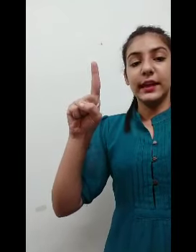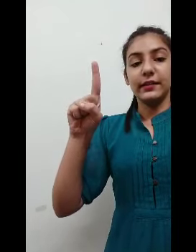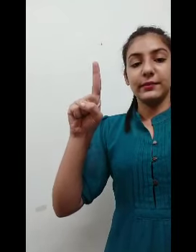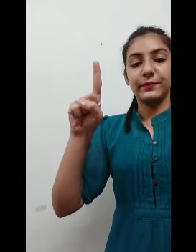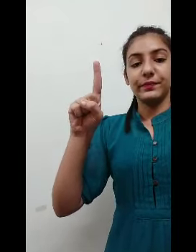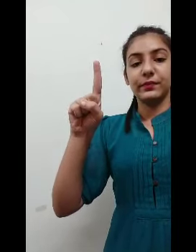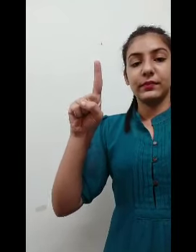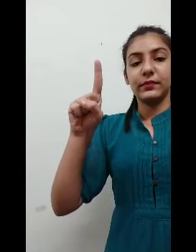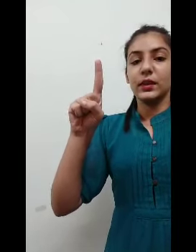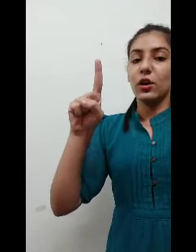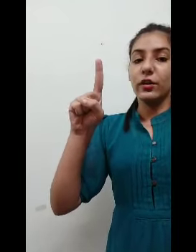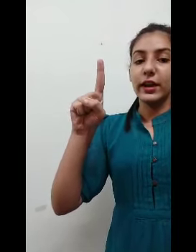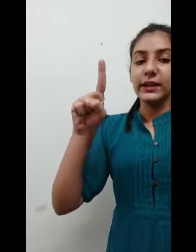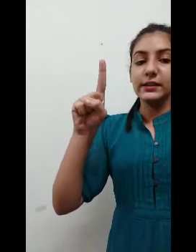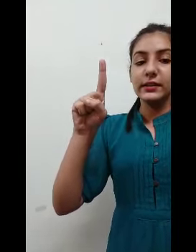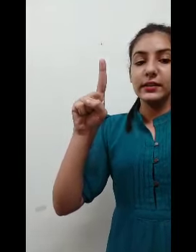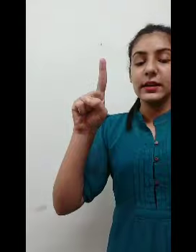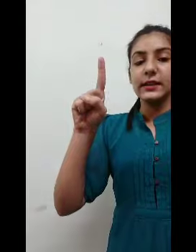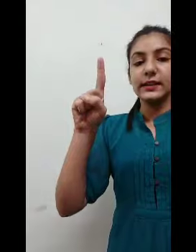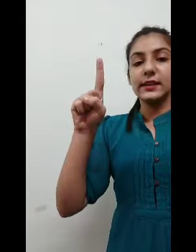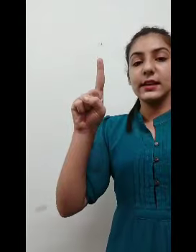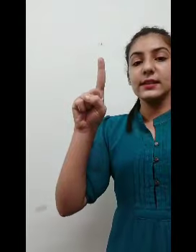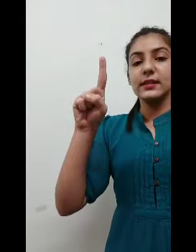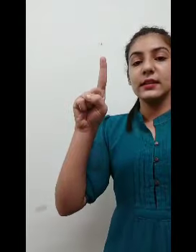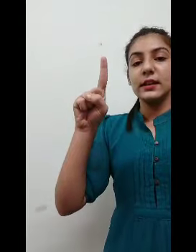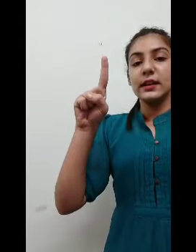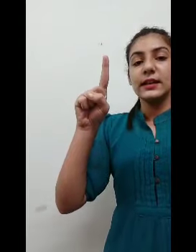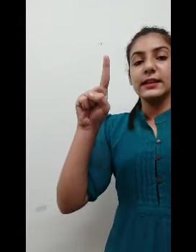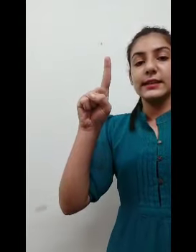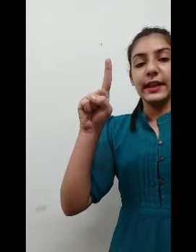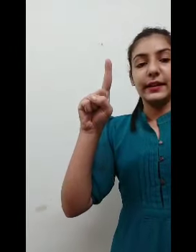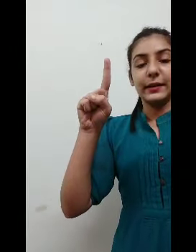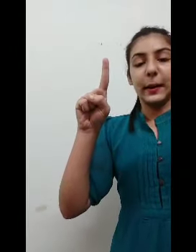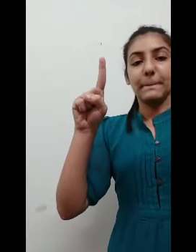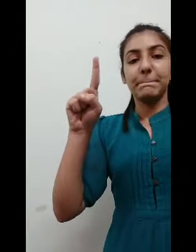जेड. ऑल राइट, दिस इज जेड.